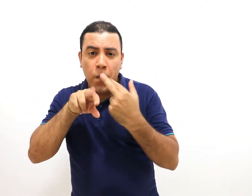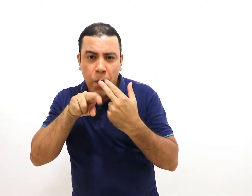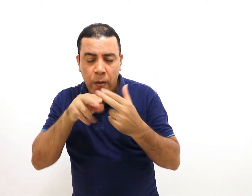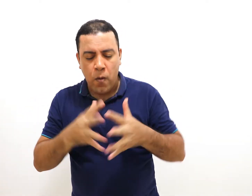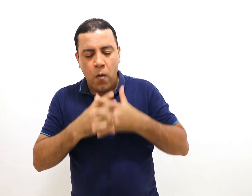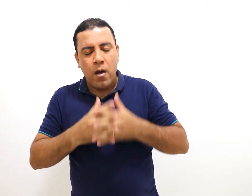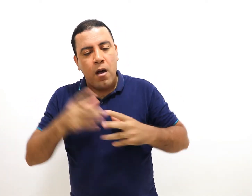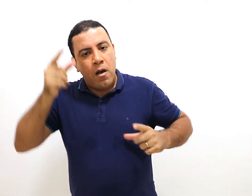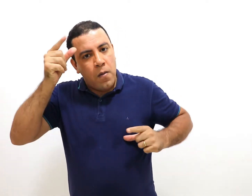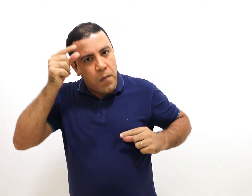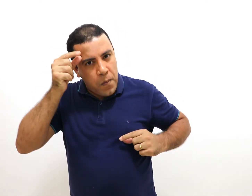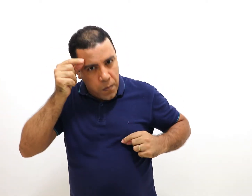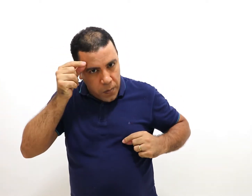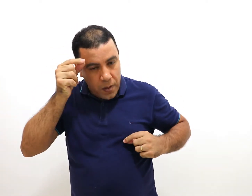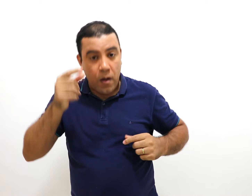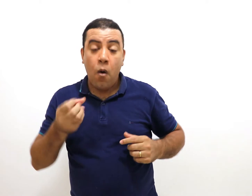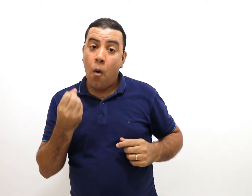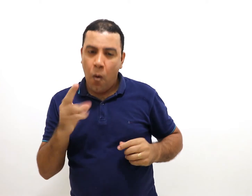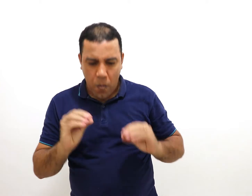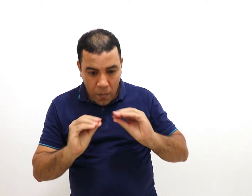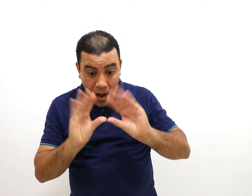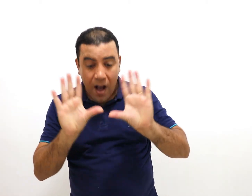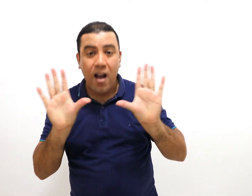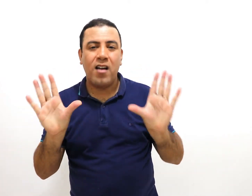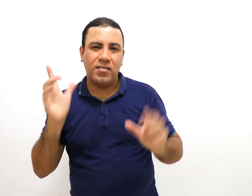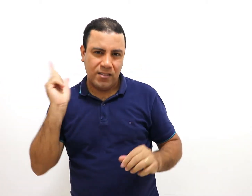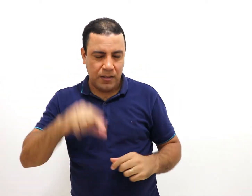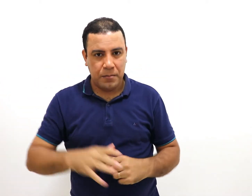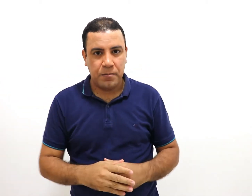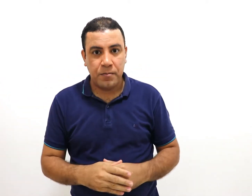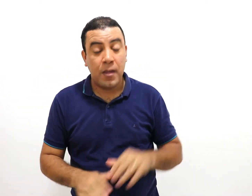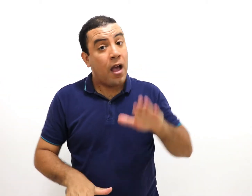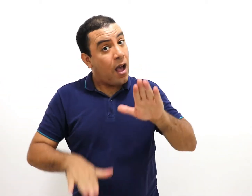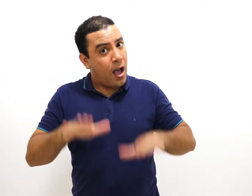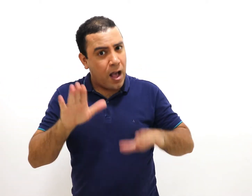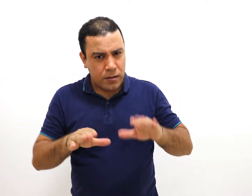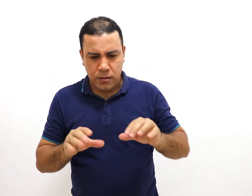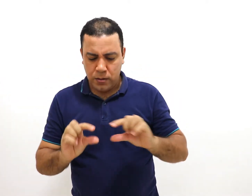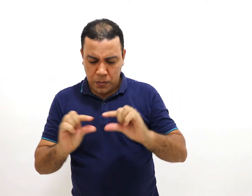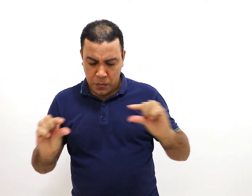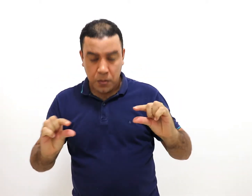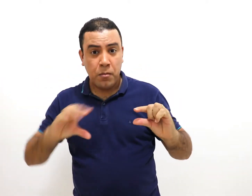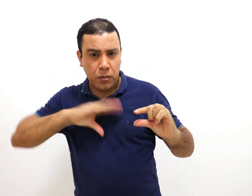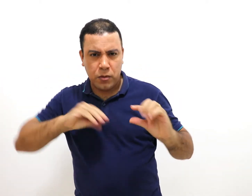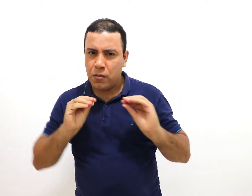aprendiz. Em alguns momentos, não colocamos nada escrito de propósito.